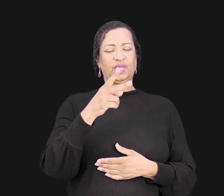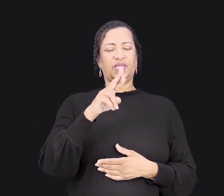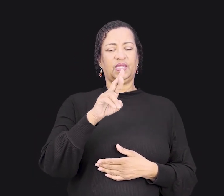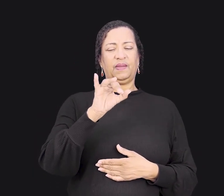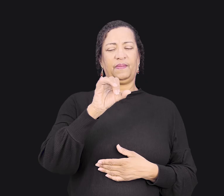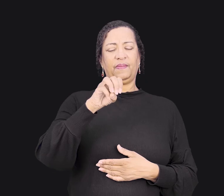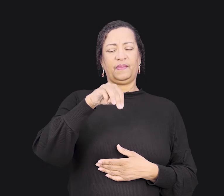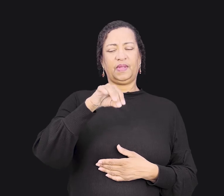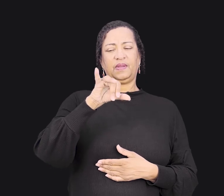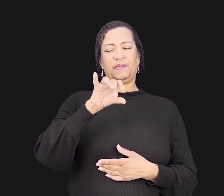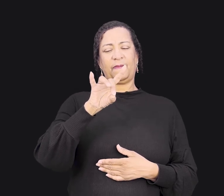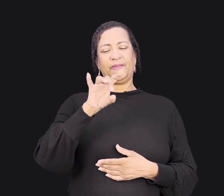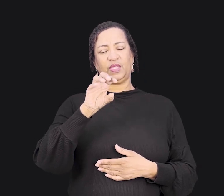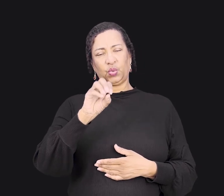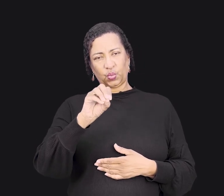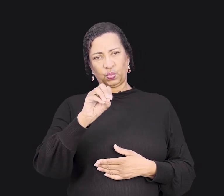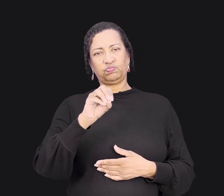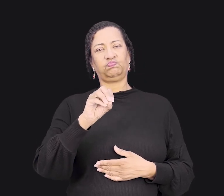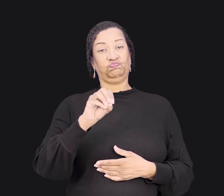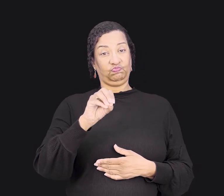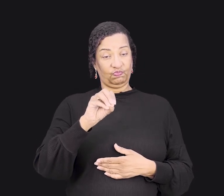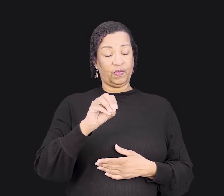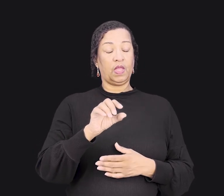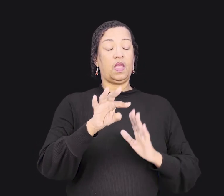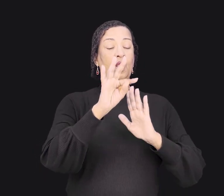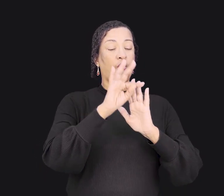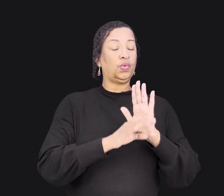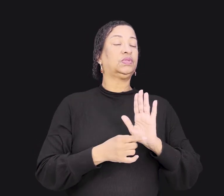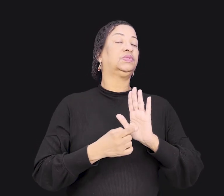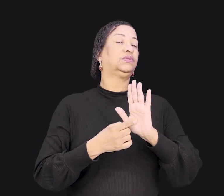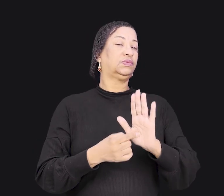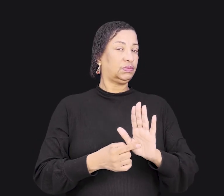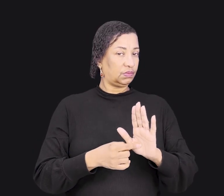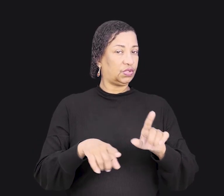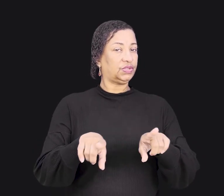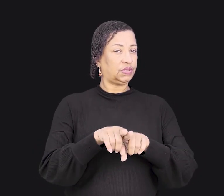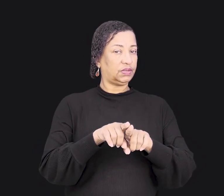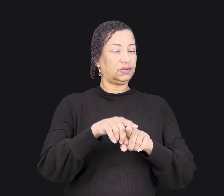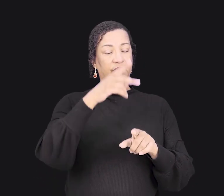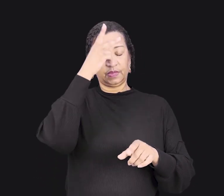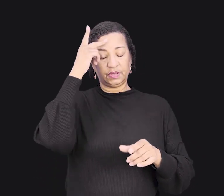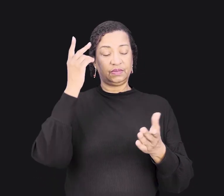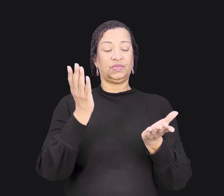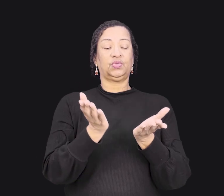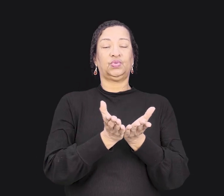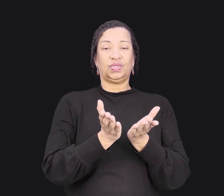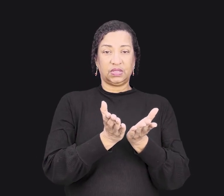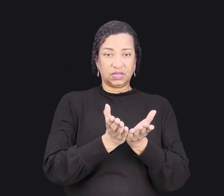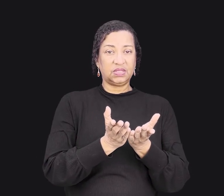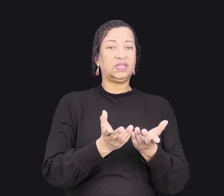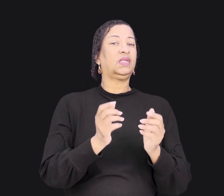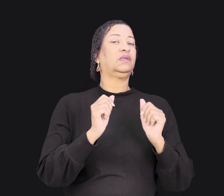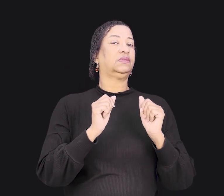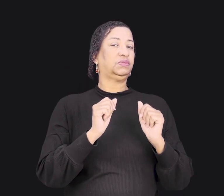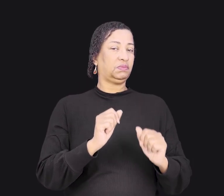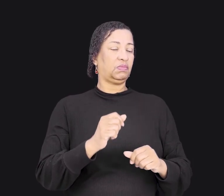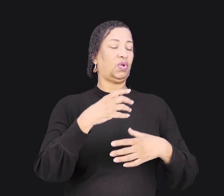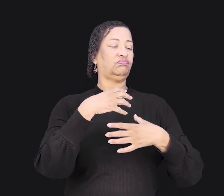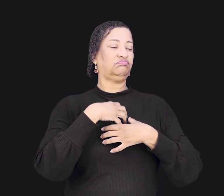nos mostra que os crentes também correm o risco de sofrer de depressão, porque Deus é maior do que o nosso coração e sabe